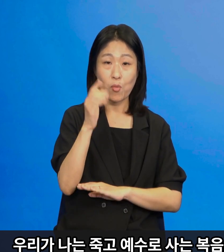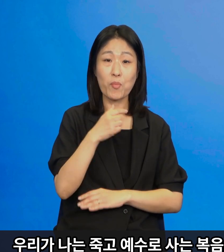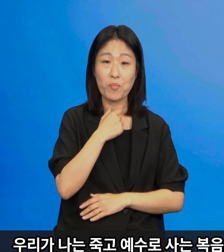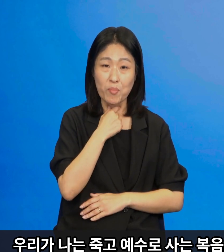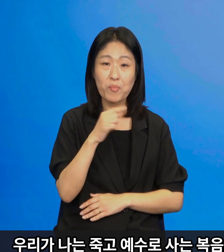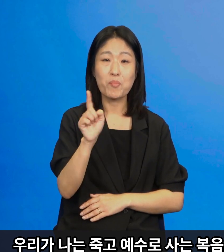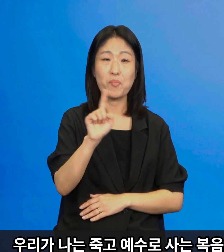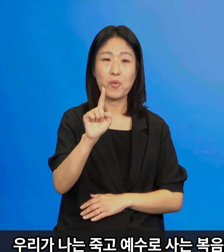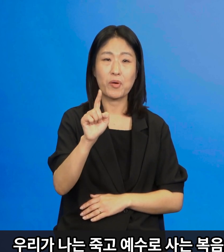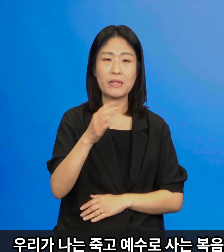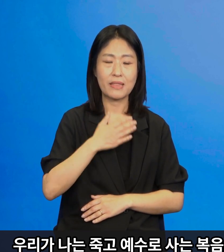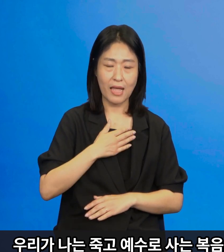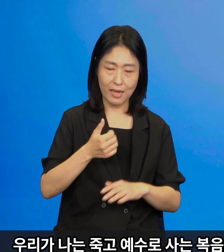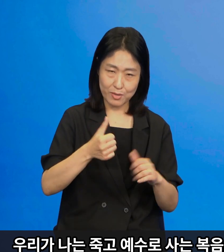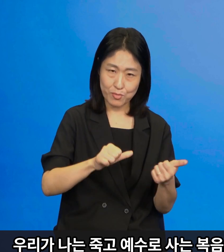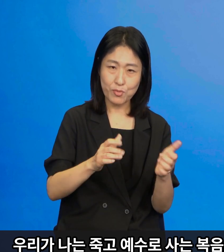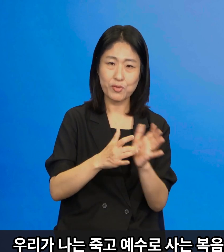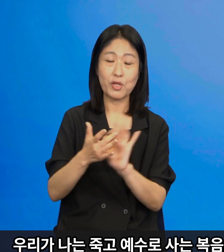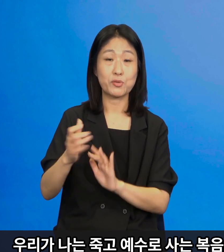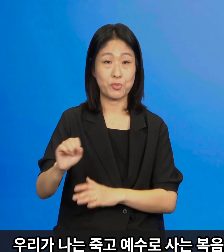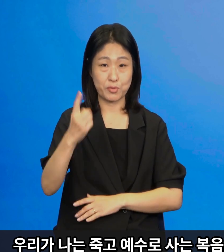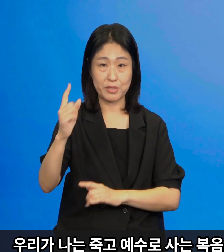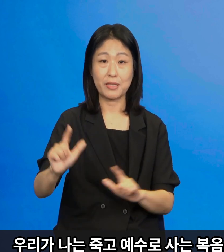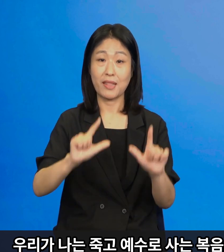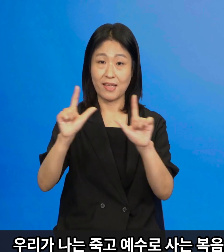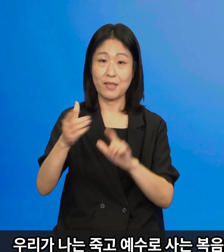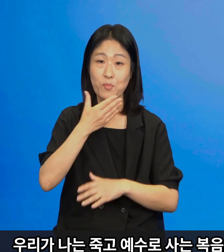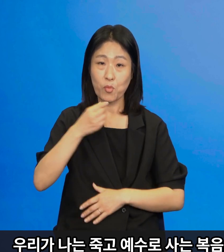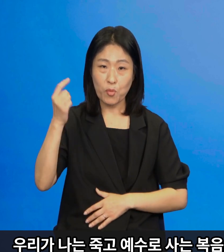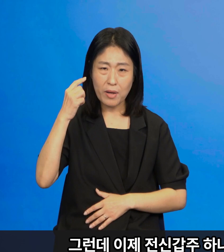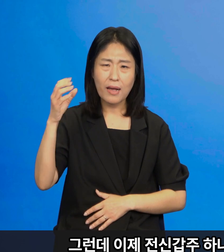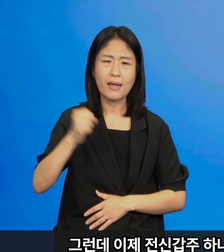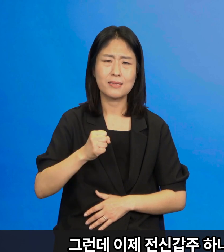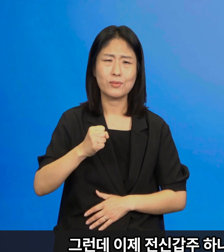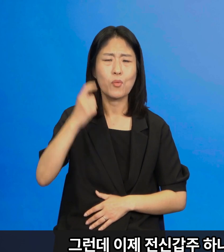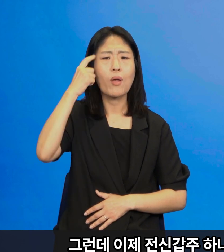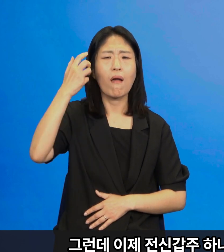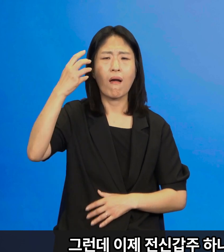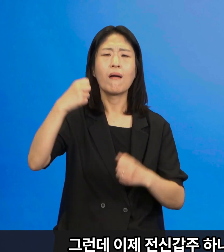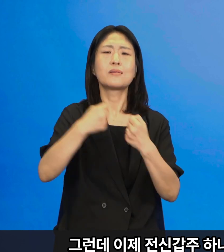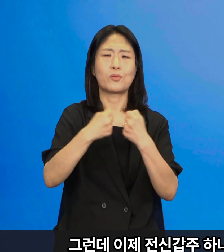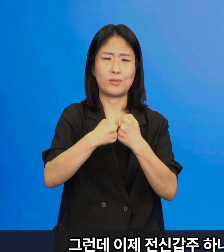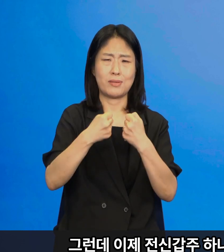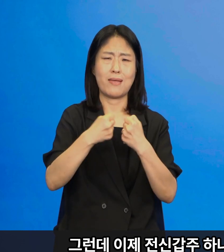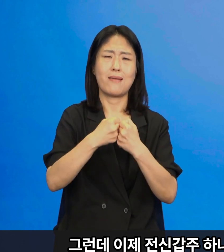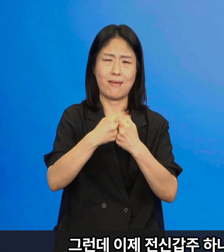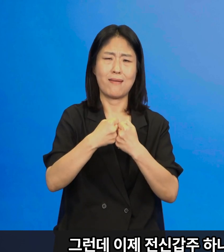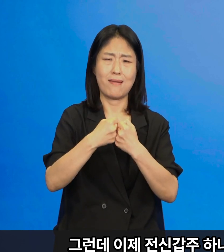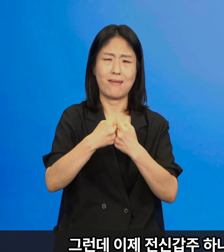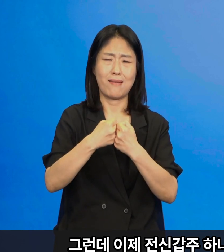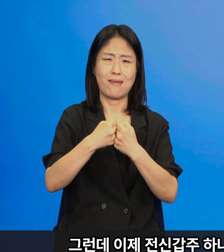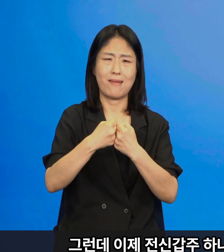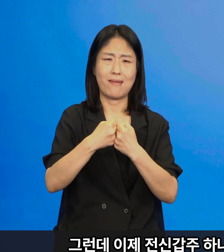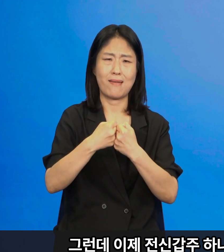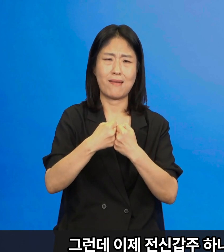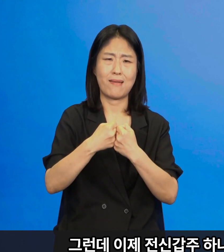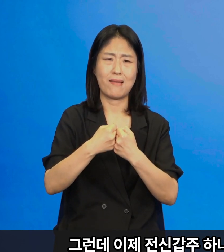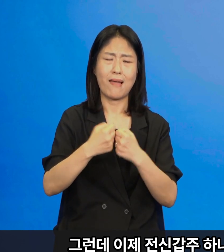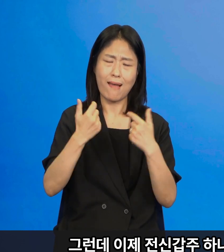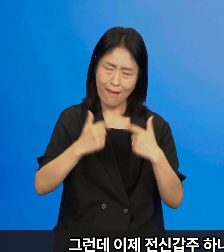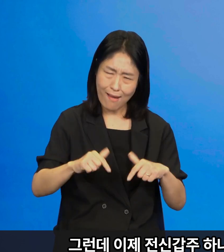사는 복음으로 이 영적 전쟁을 해 간다는 것입니다. 그런데 이제